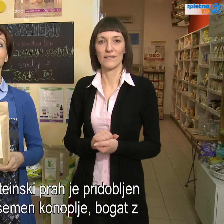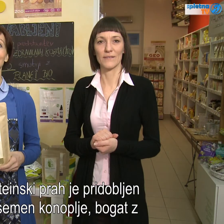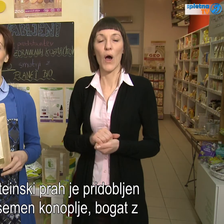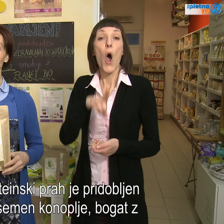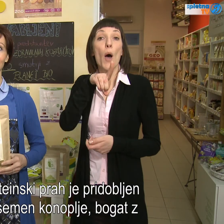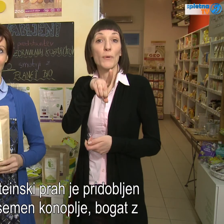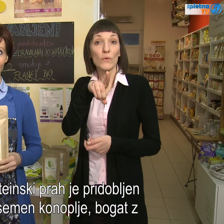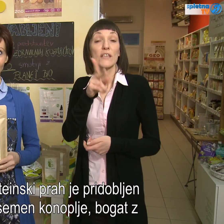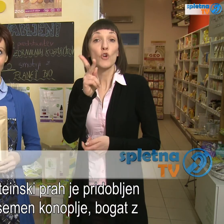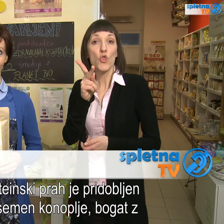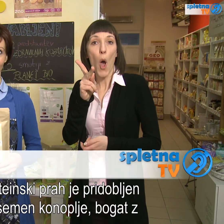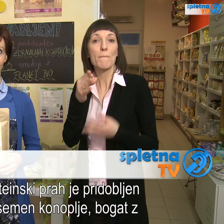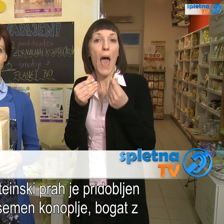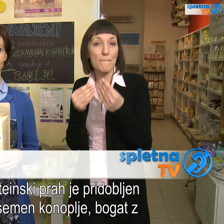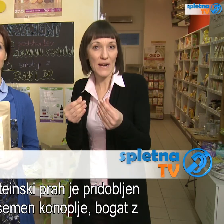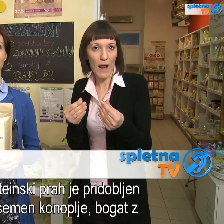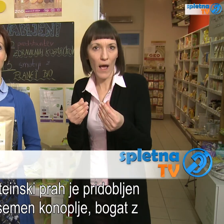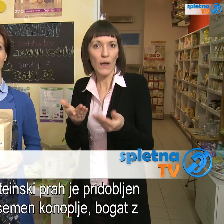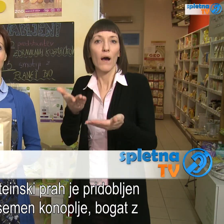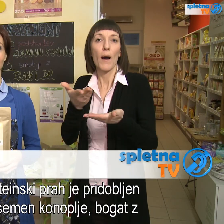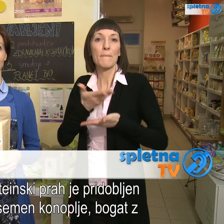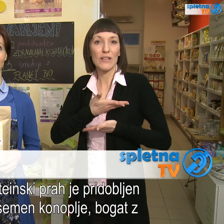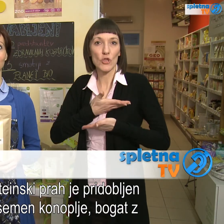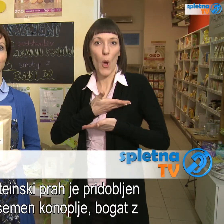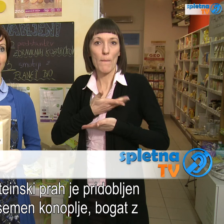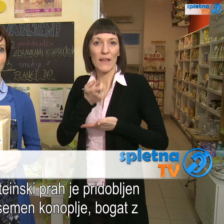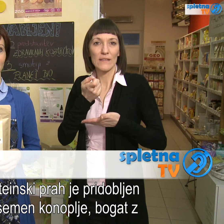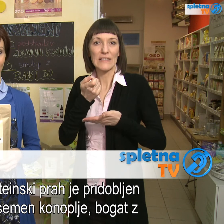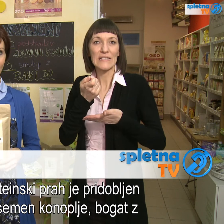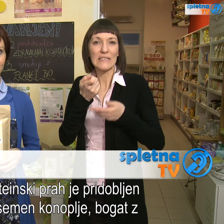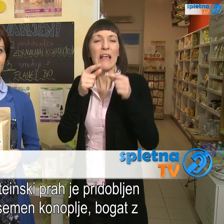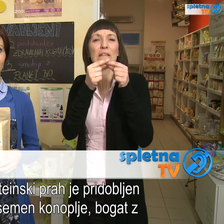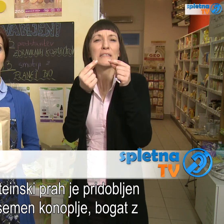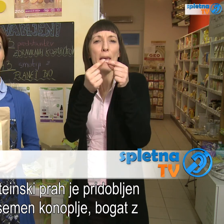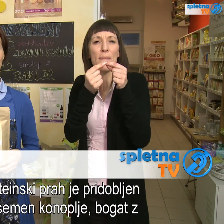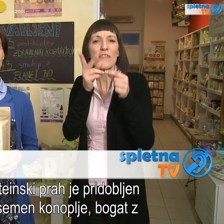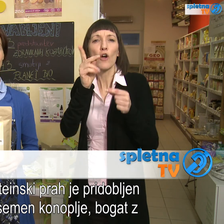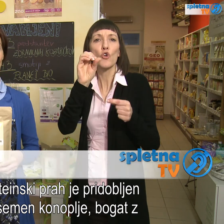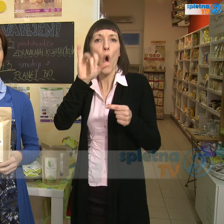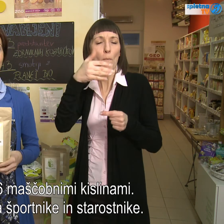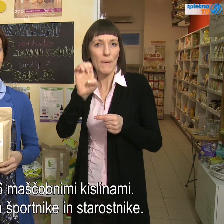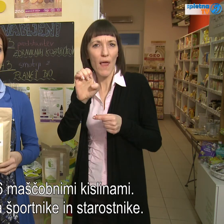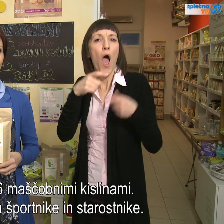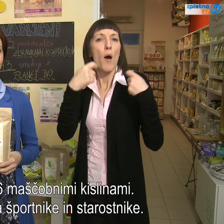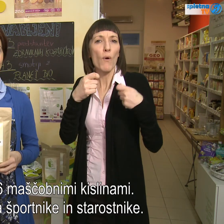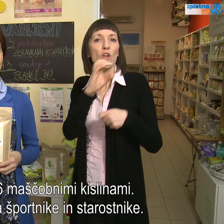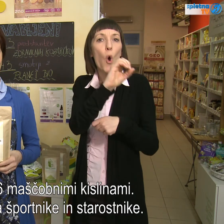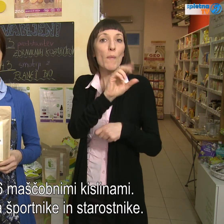Proteinski konopljin prah je pridobljen iz oluščenih semen konoplje, bogat z omega-3, omega-6